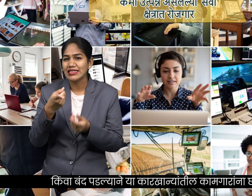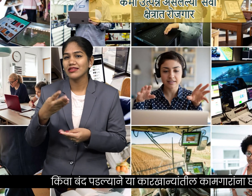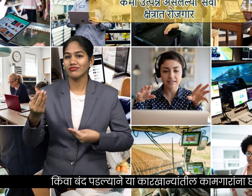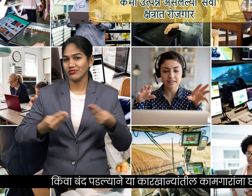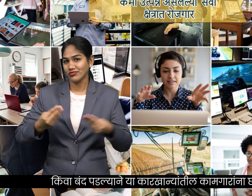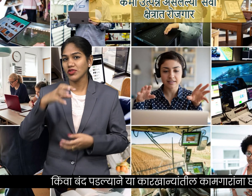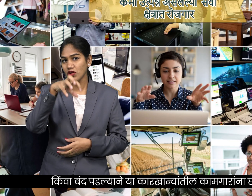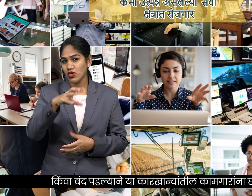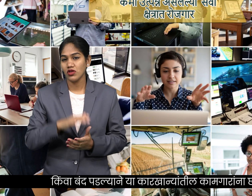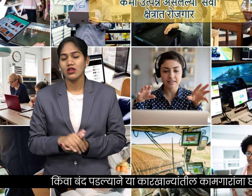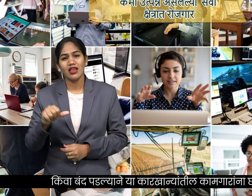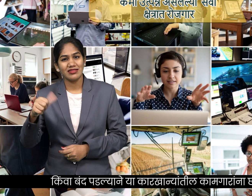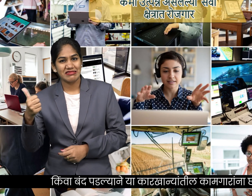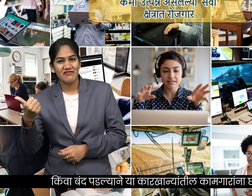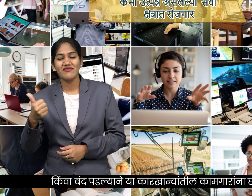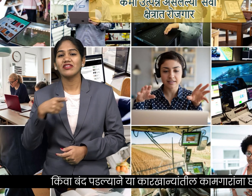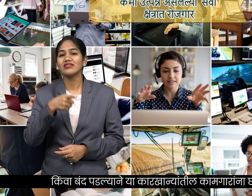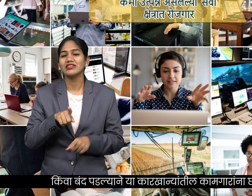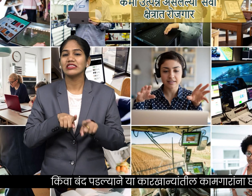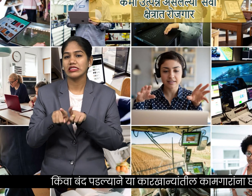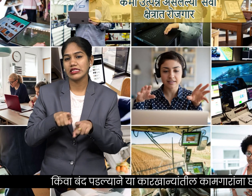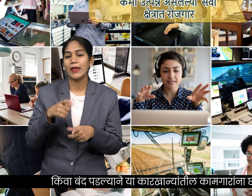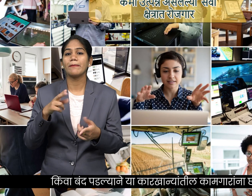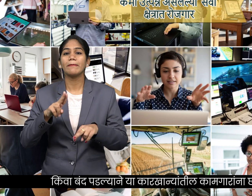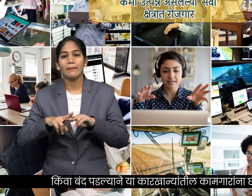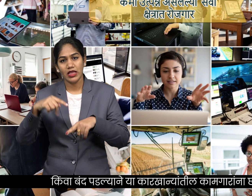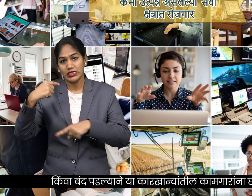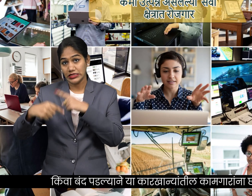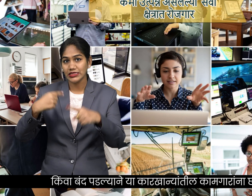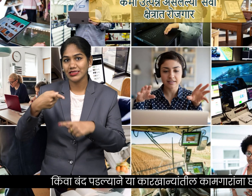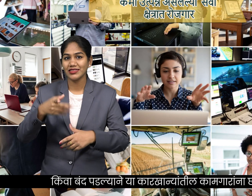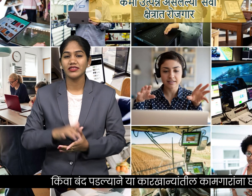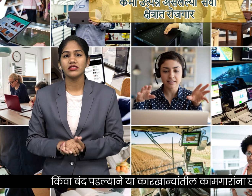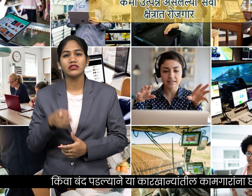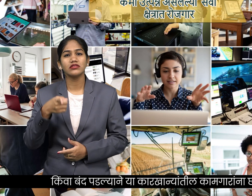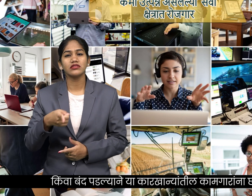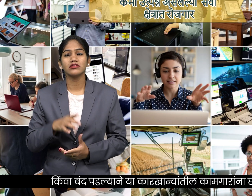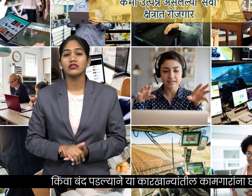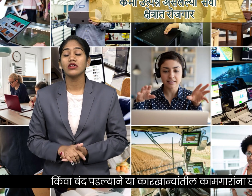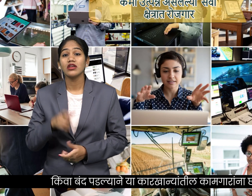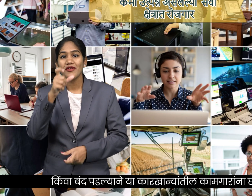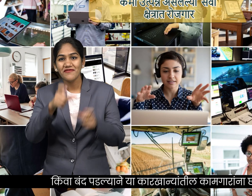किंवा बंद पडल्याने या कारखान्यातील कामगारांना छोटे विक्रेते,